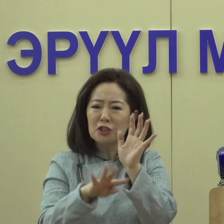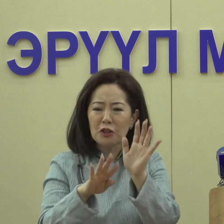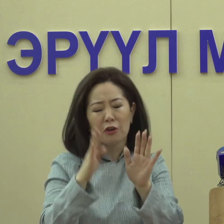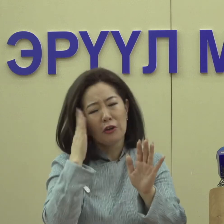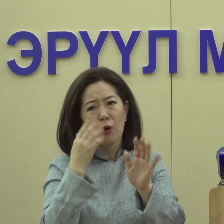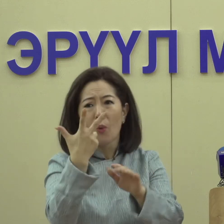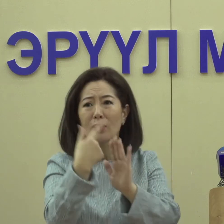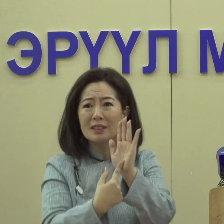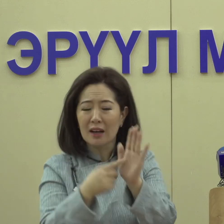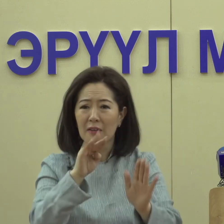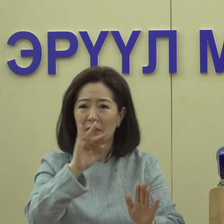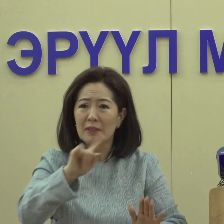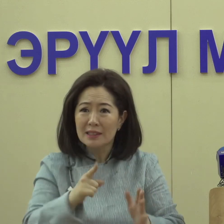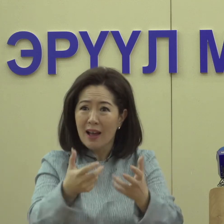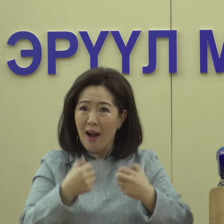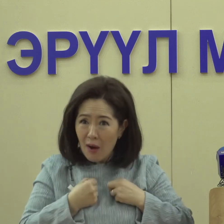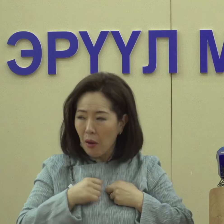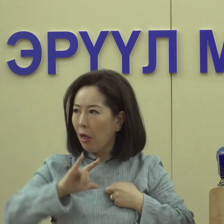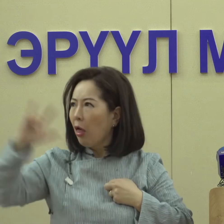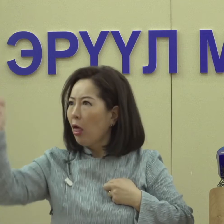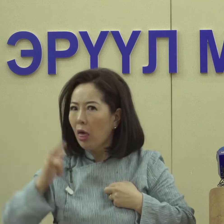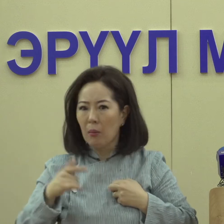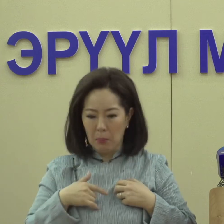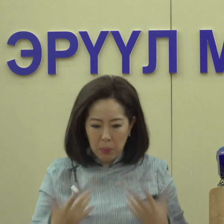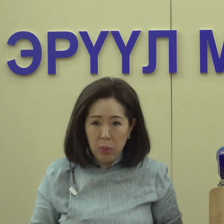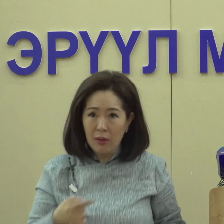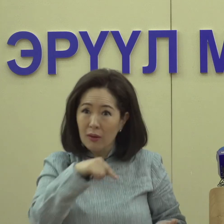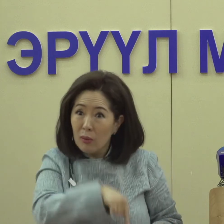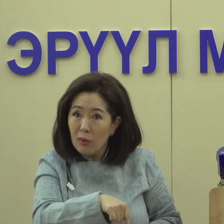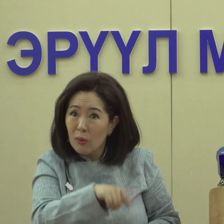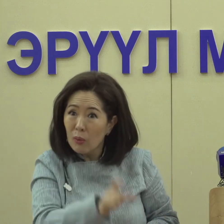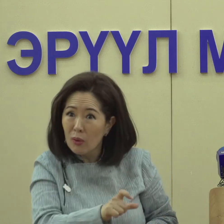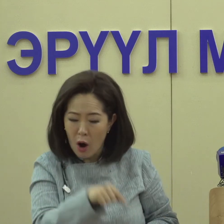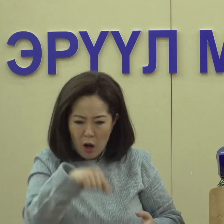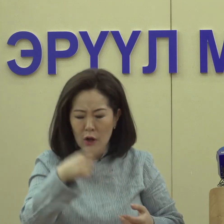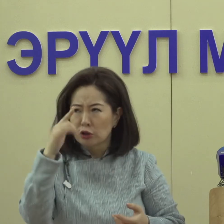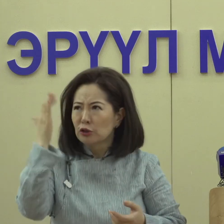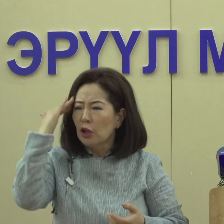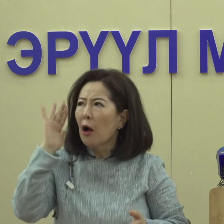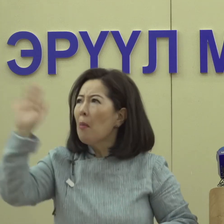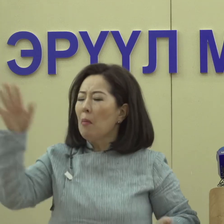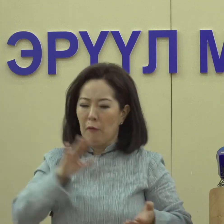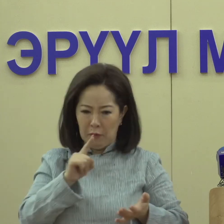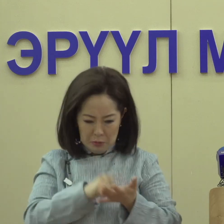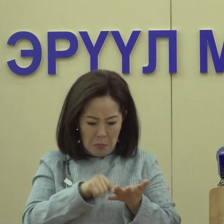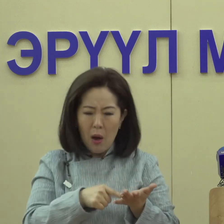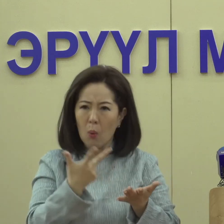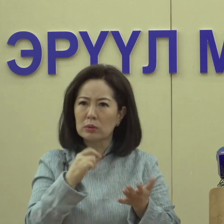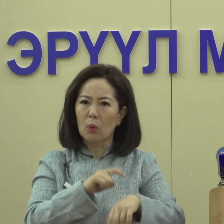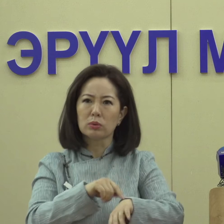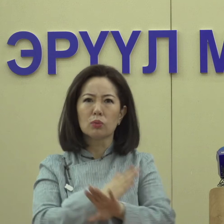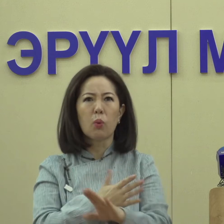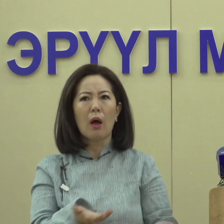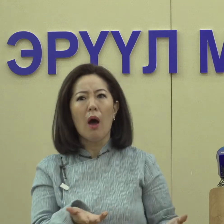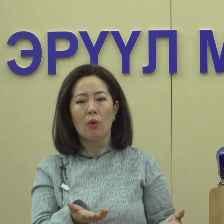энэ асуудлаар ч гэсэн манай сөүлд хилчин сайд яам солонгосын талтайгаа яриа хэлэлцээ хийгээд тухайн иргэдийн асуудлыг